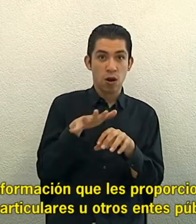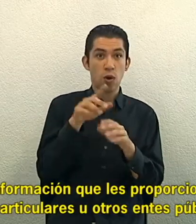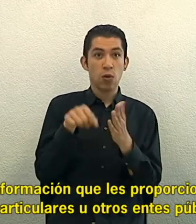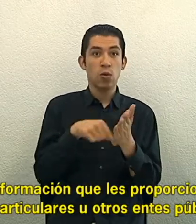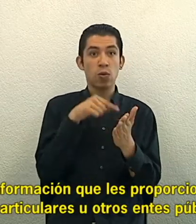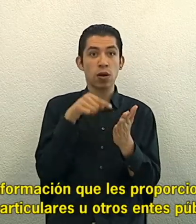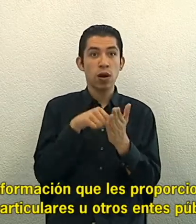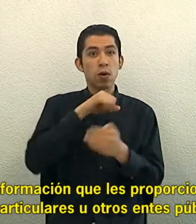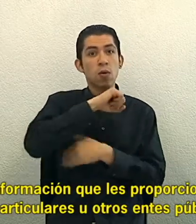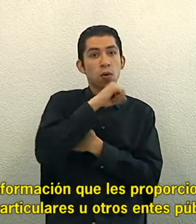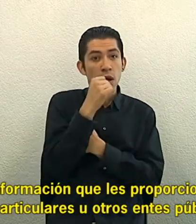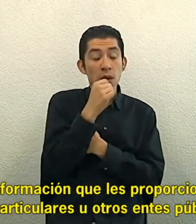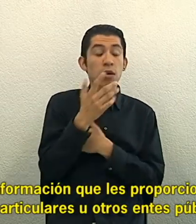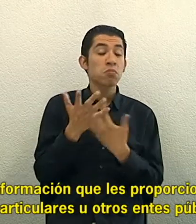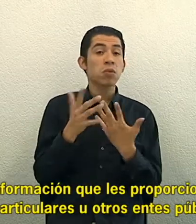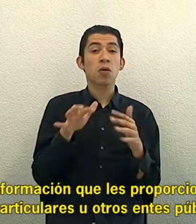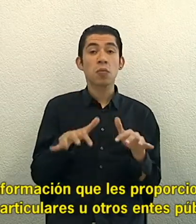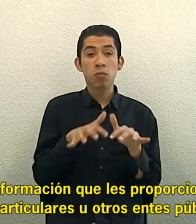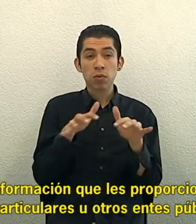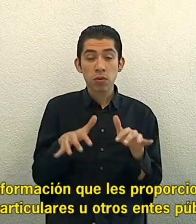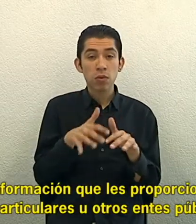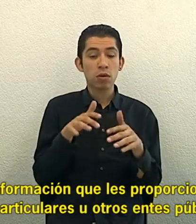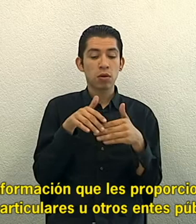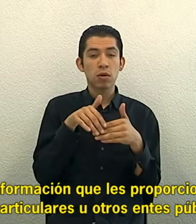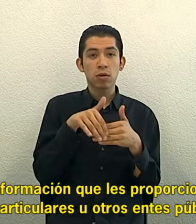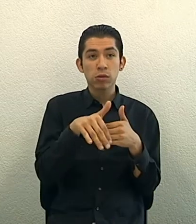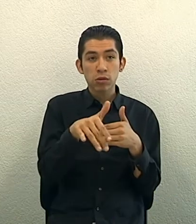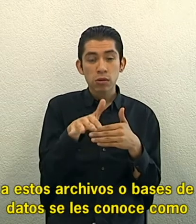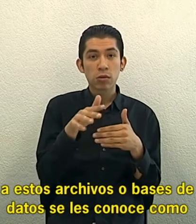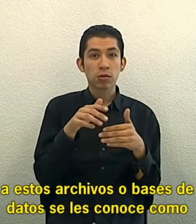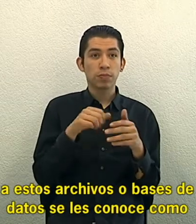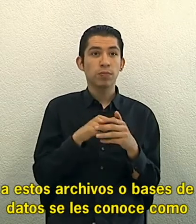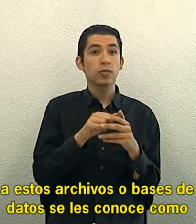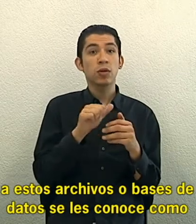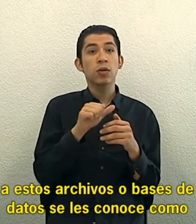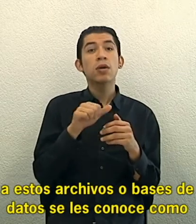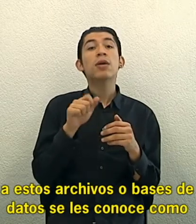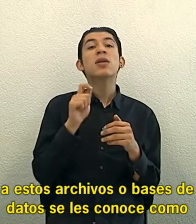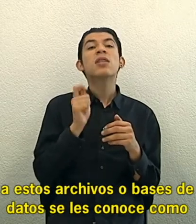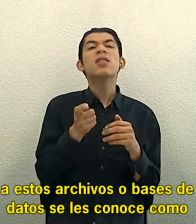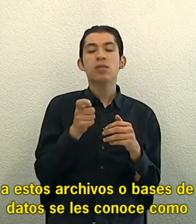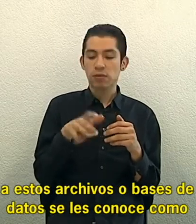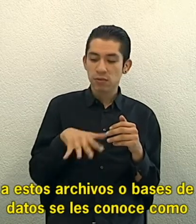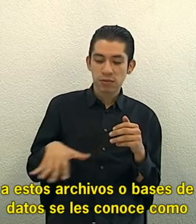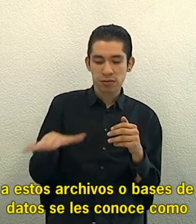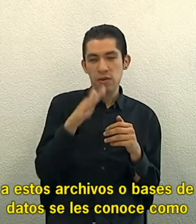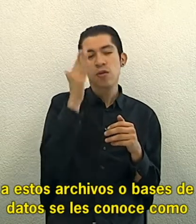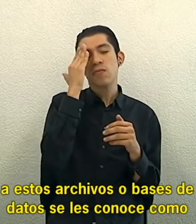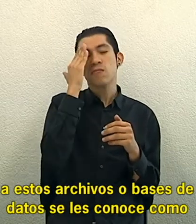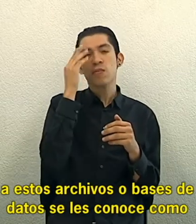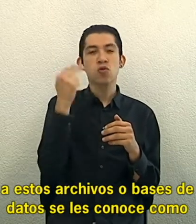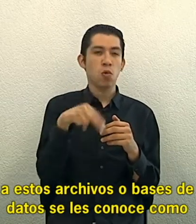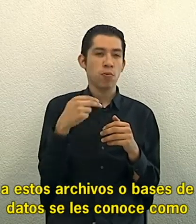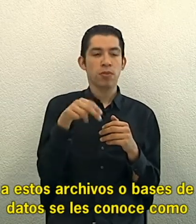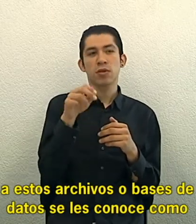los particulares u otros entes públicos a estos archivos o bases de datos se les conoce como